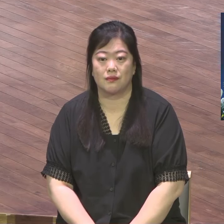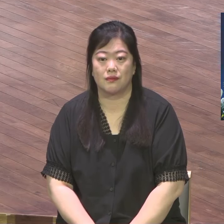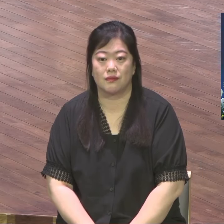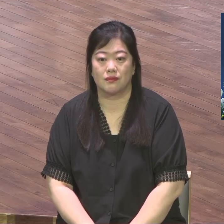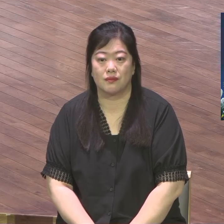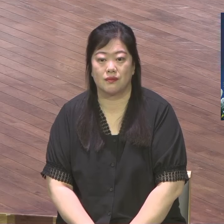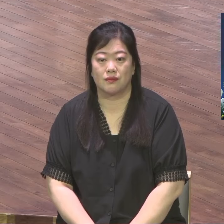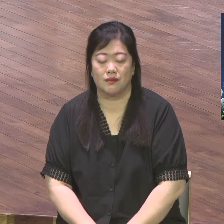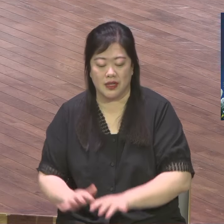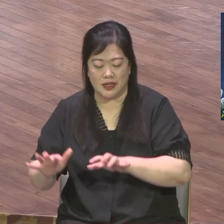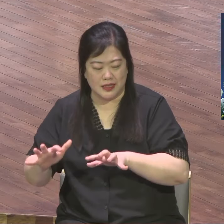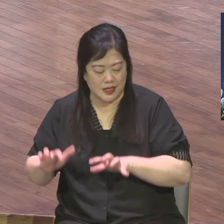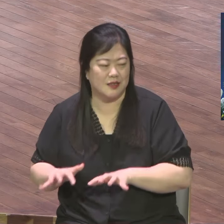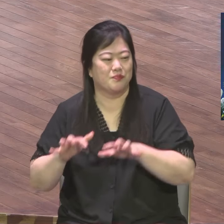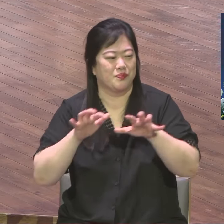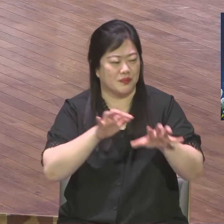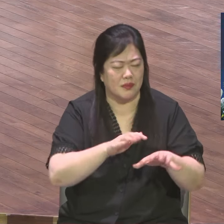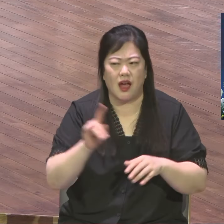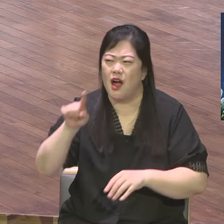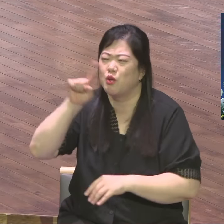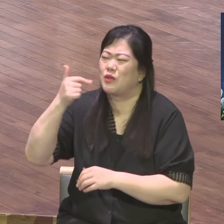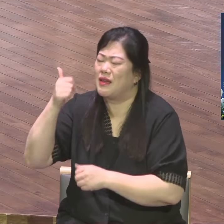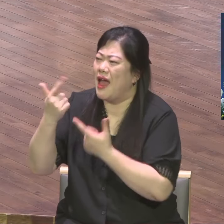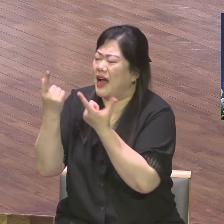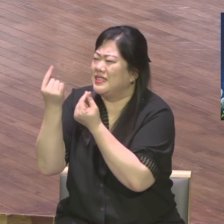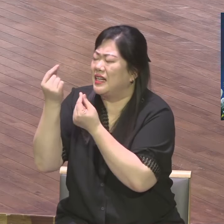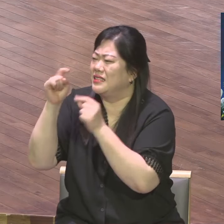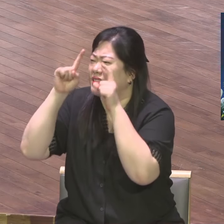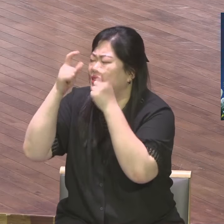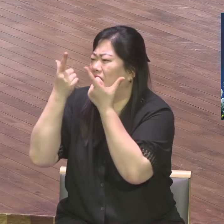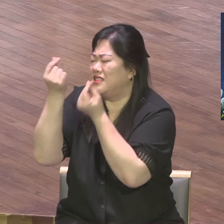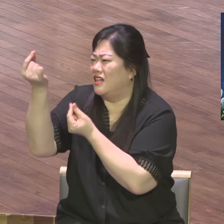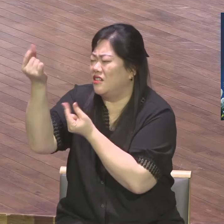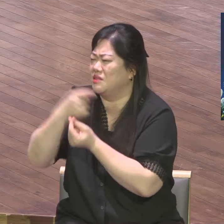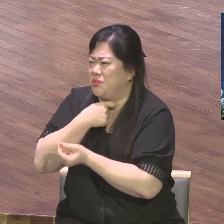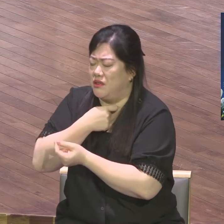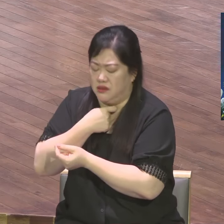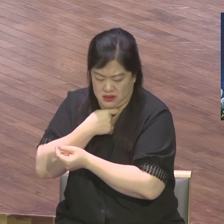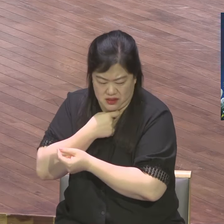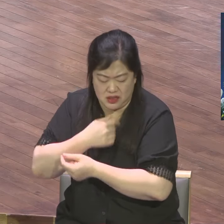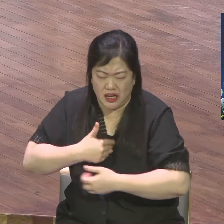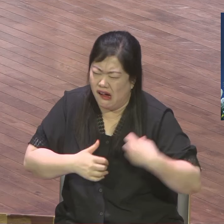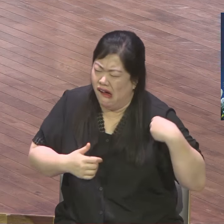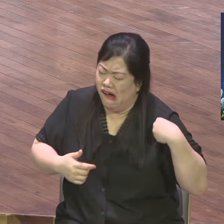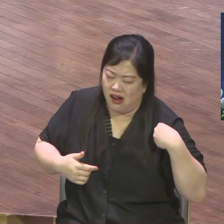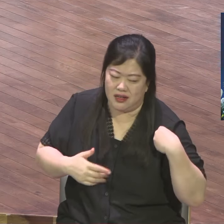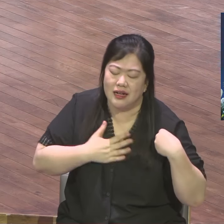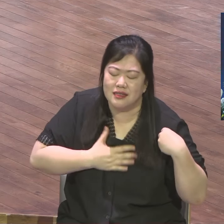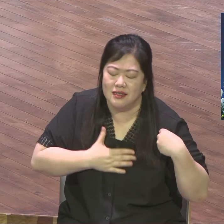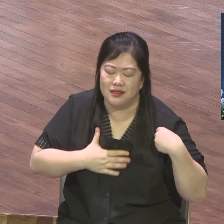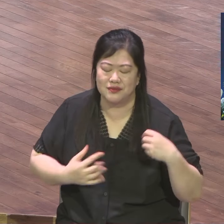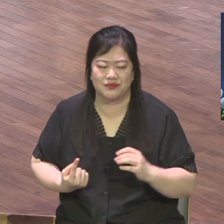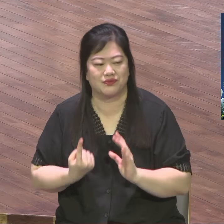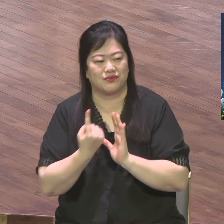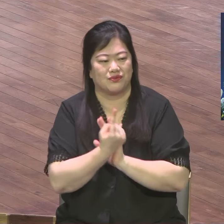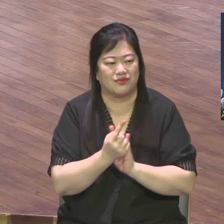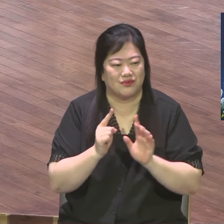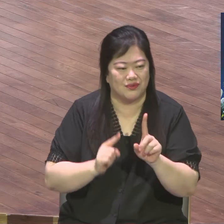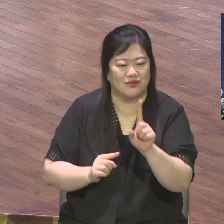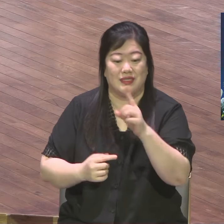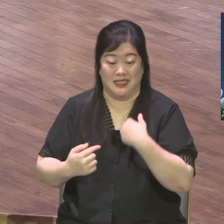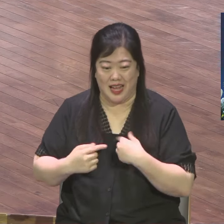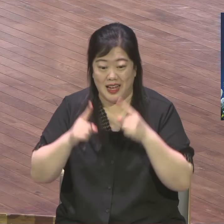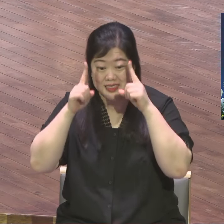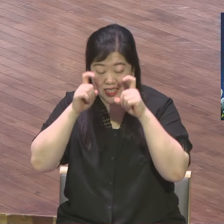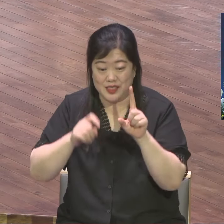가보니까 한 30명이 와있어. 여운교회 막 그 현지에서 막 데려와서 한 20몇 명 되는 꽉 많이 와서